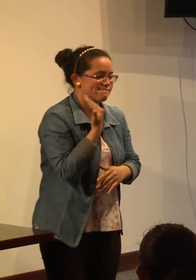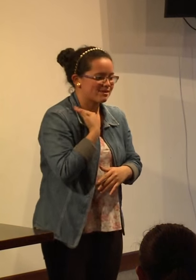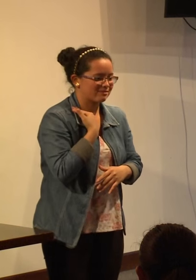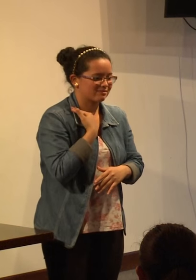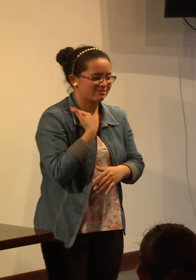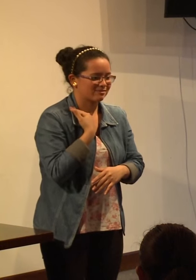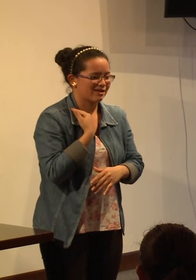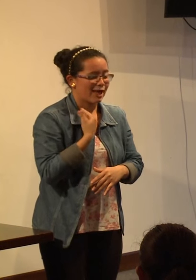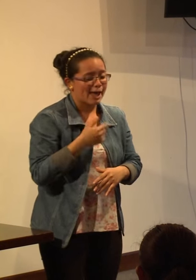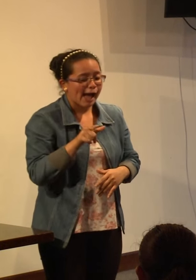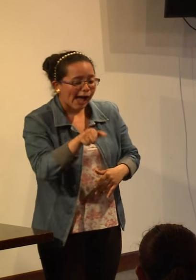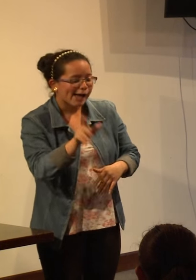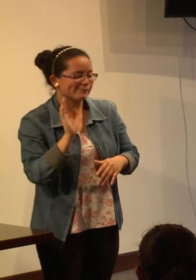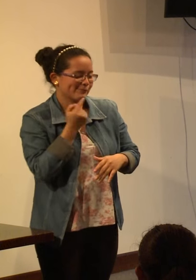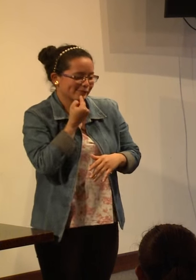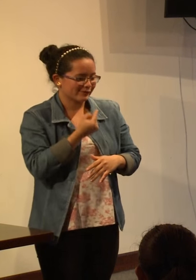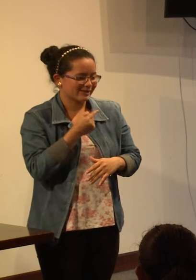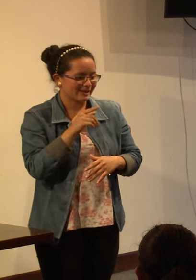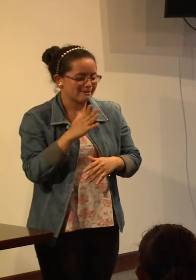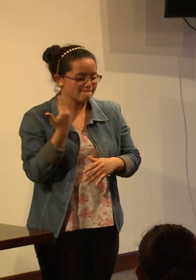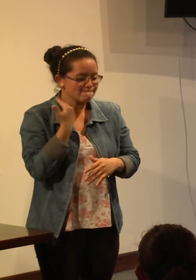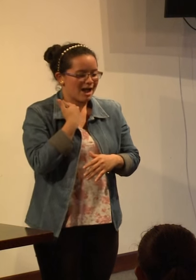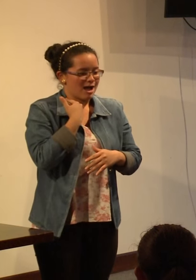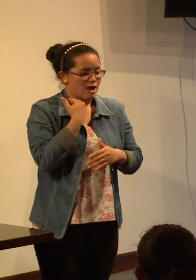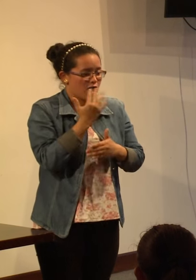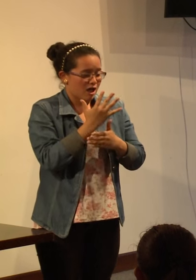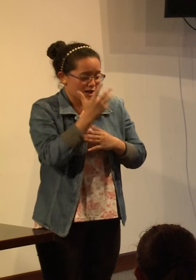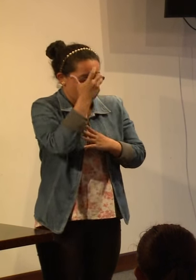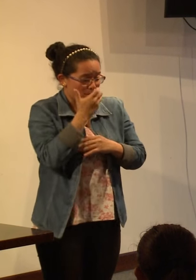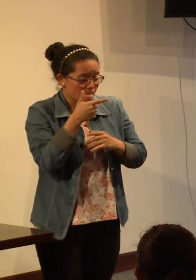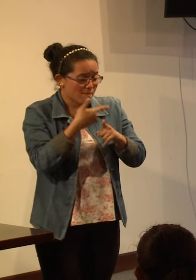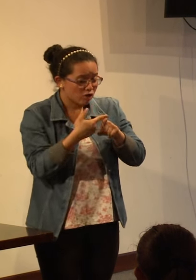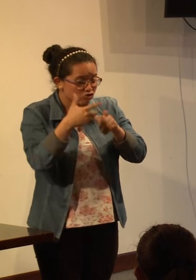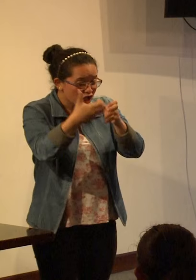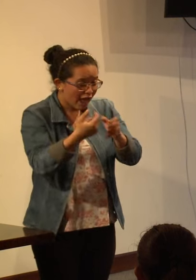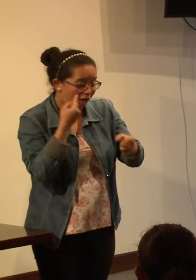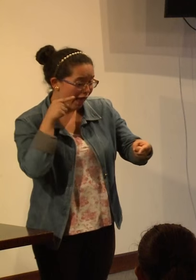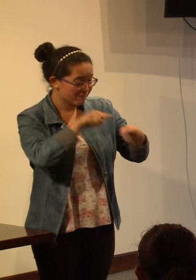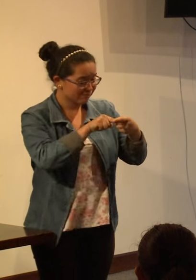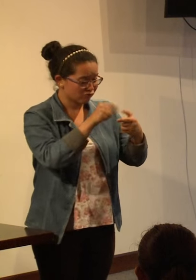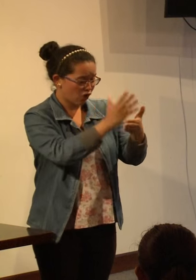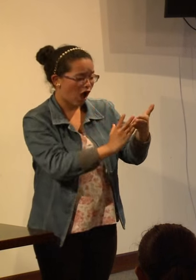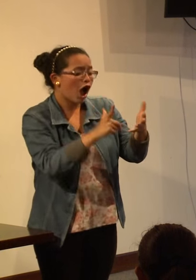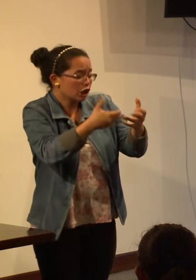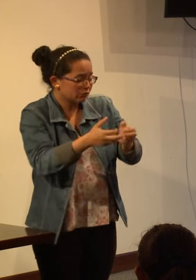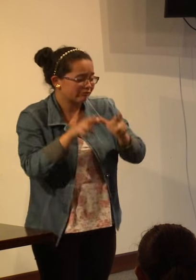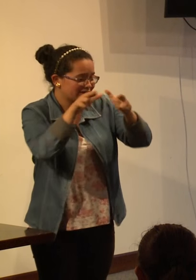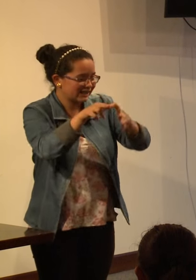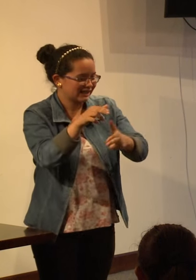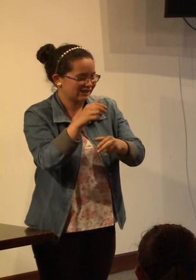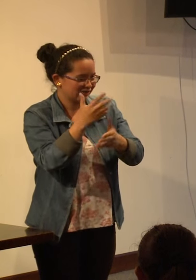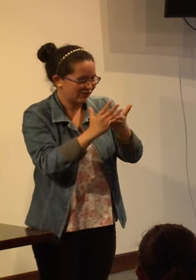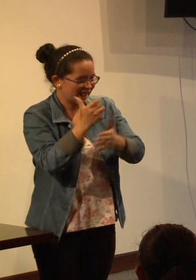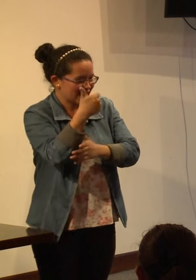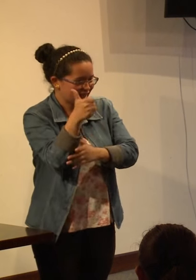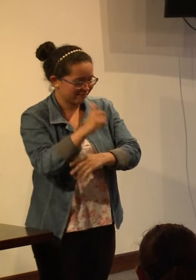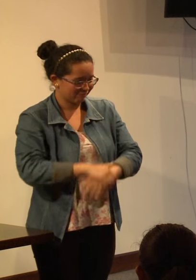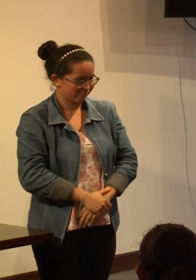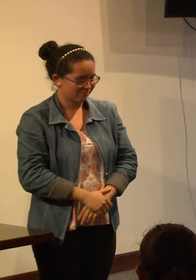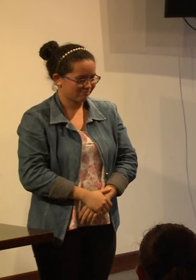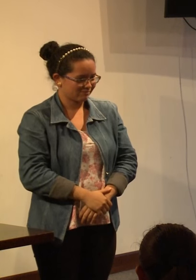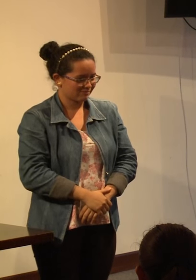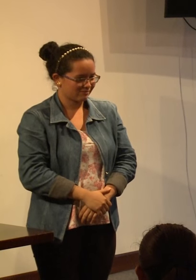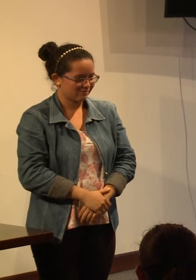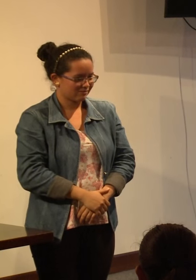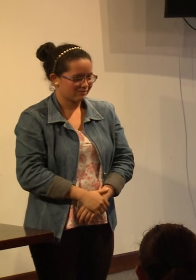digo, ¿perdió la evaluación? Si quiere le pongo un 10, si el problema de esto es, pues le pongo el 10, si le pongo el 10 para todo el periodo si quiere, el problema no es ese. Y